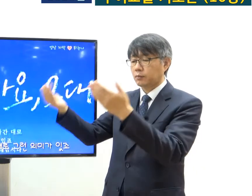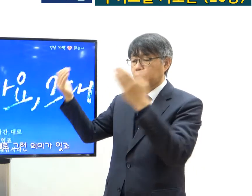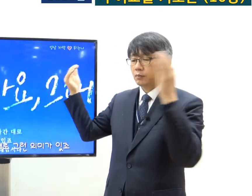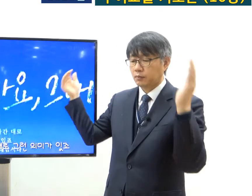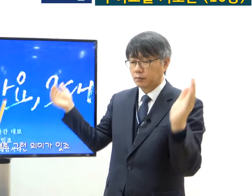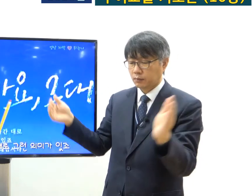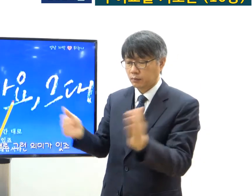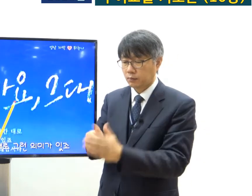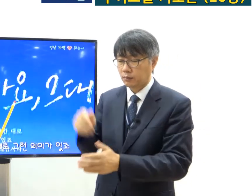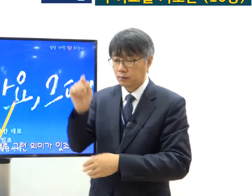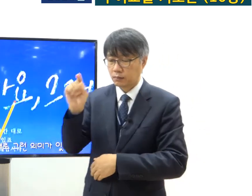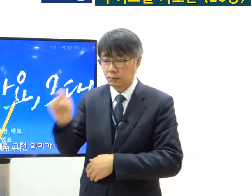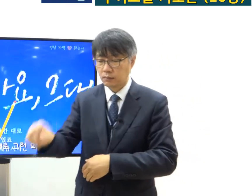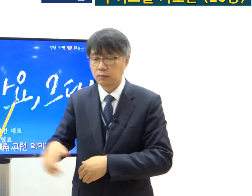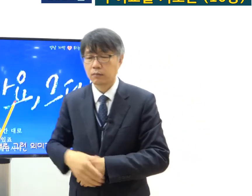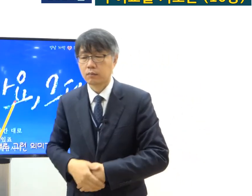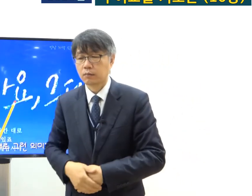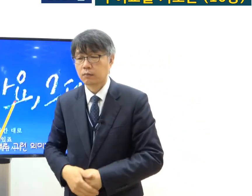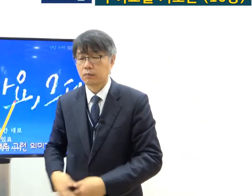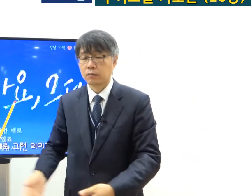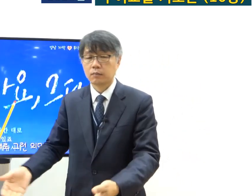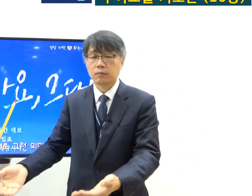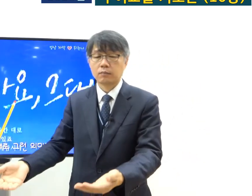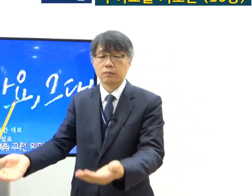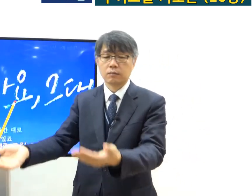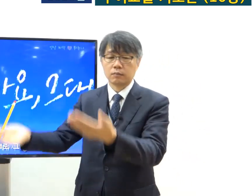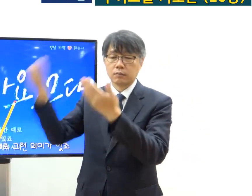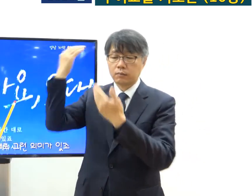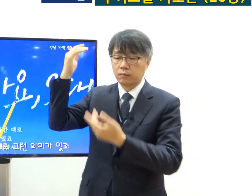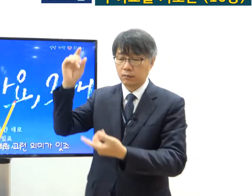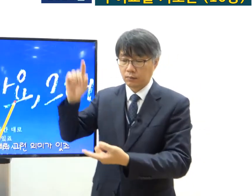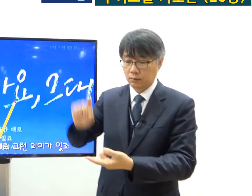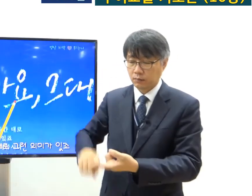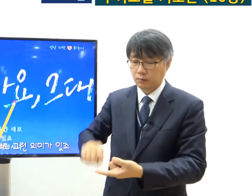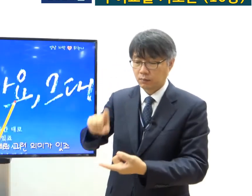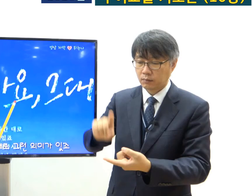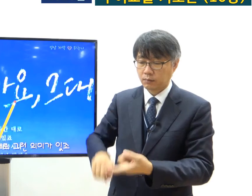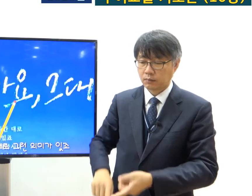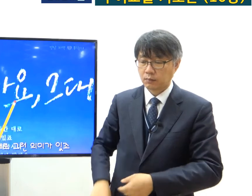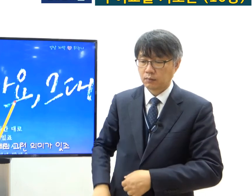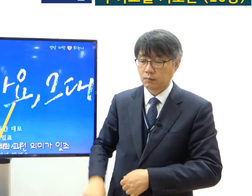지나간 것은 지나간 대로